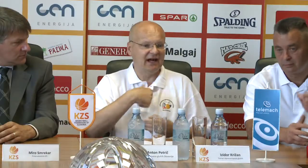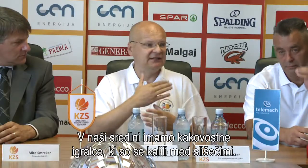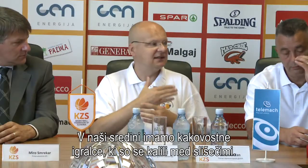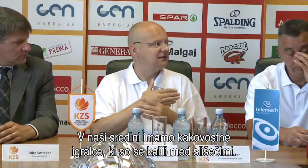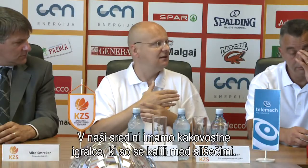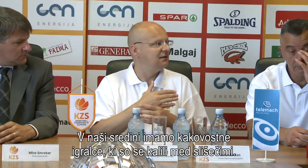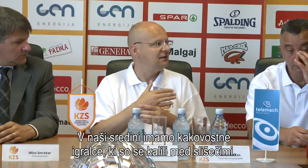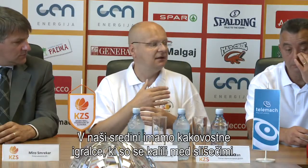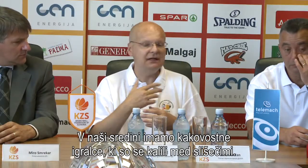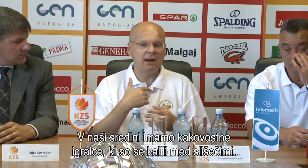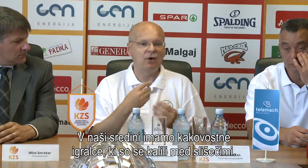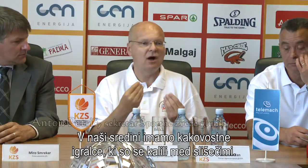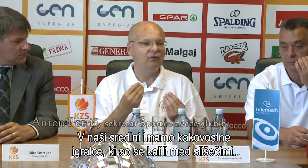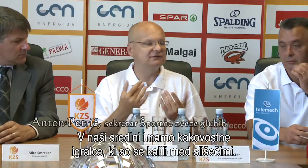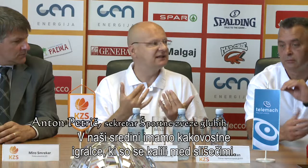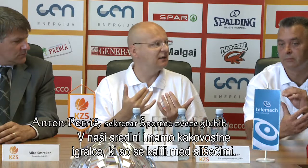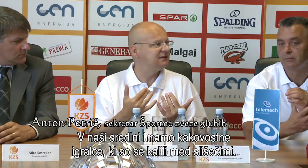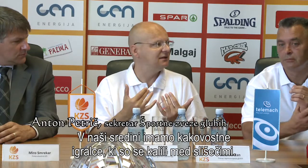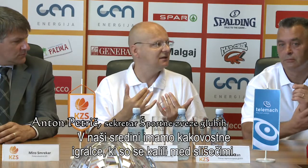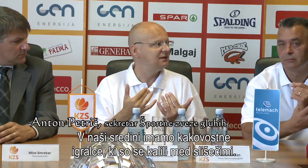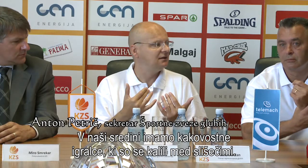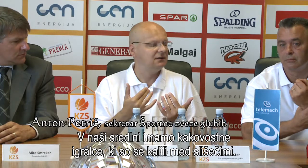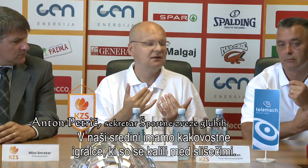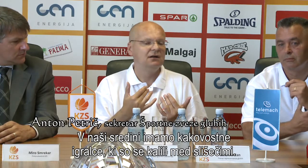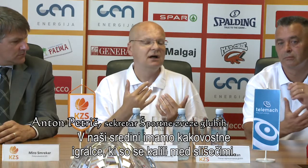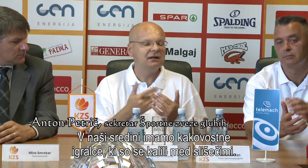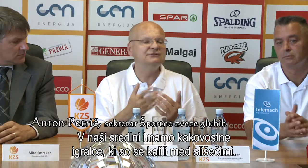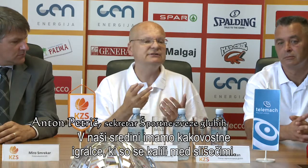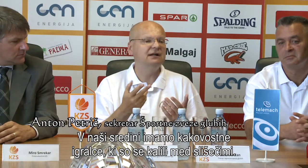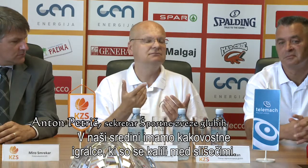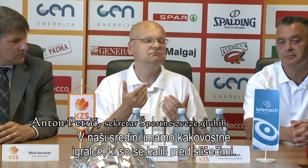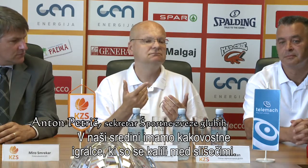Odveste v naši sredini imamo kakovostne igralce, ki so se